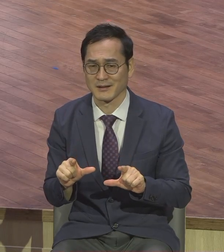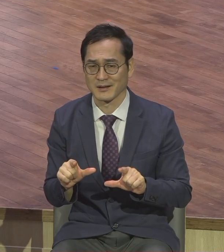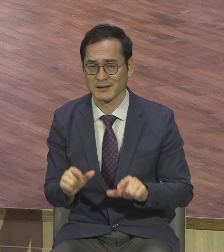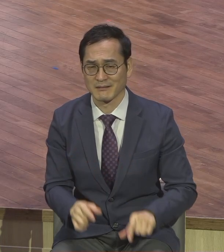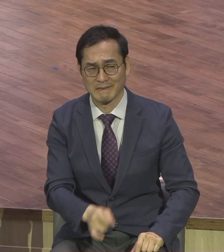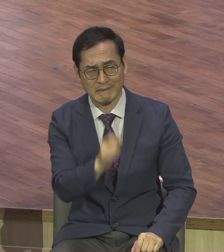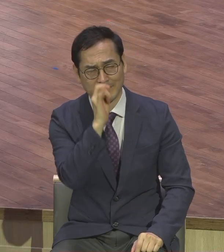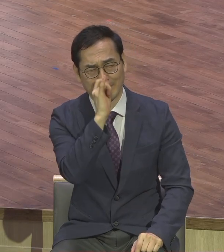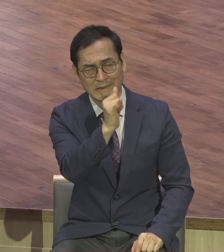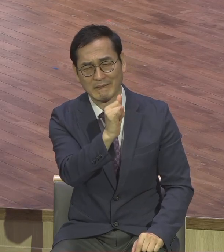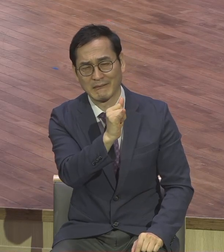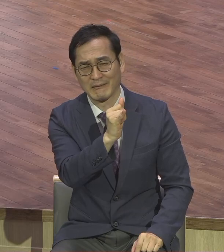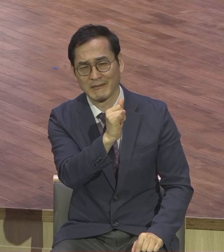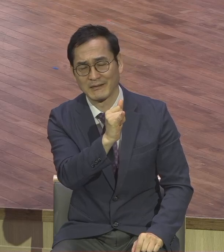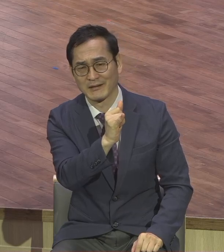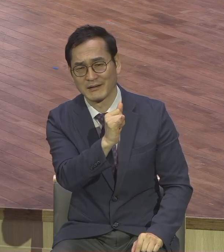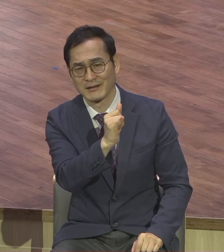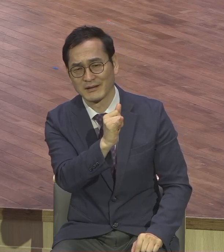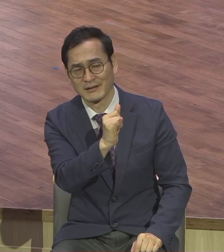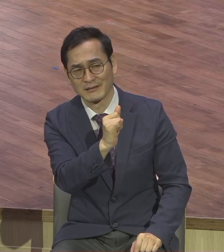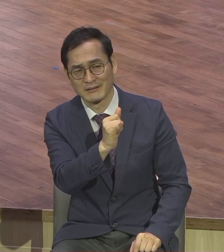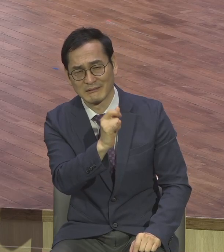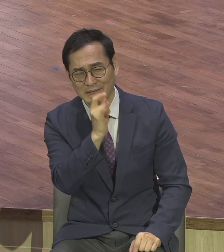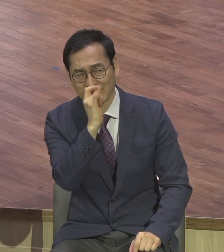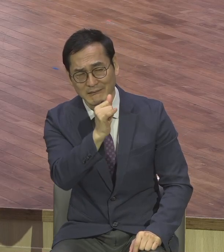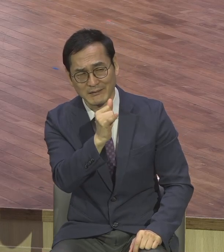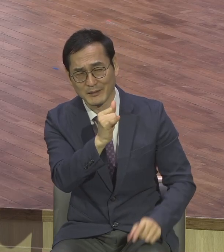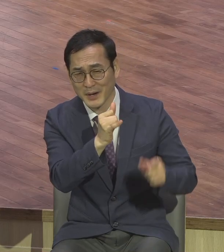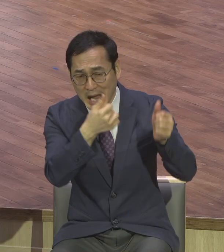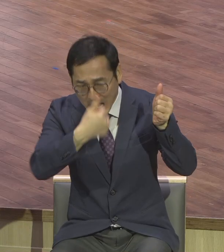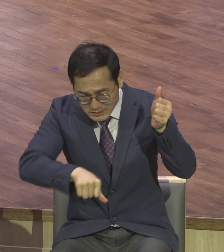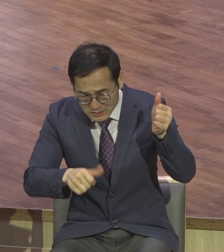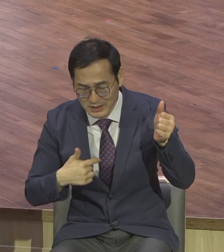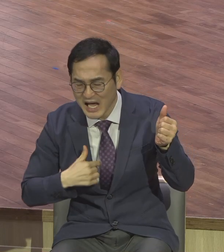거지 아들이라고 생각하고 사는 그 꼴이 어떻게 되겠어요?